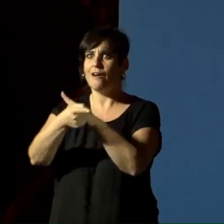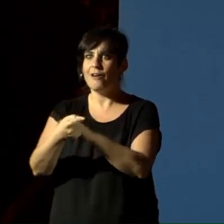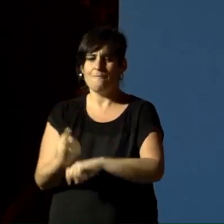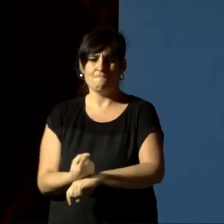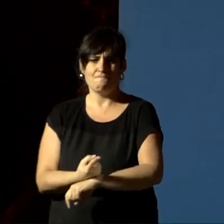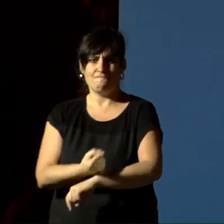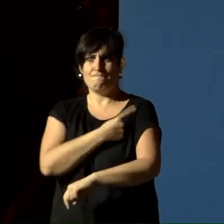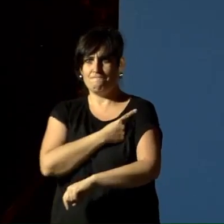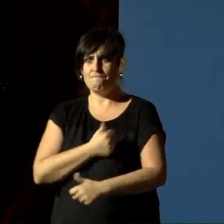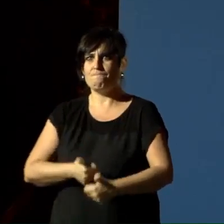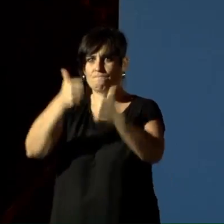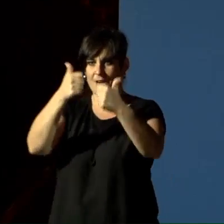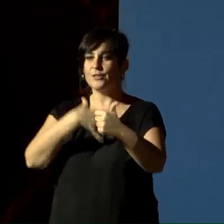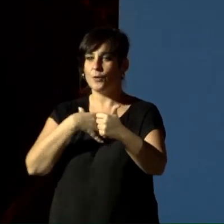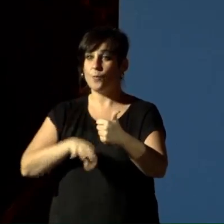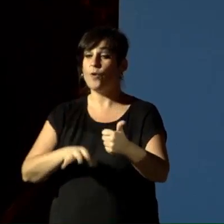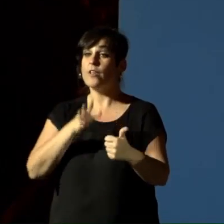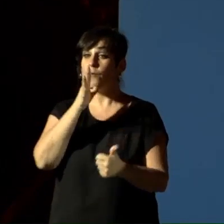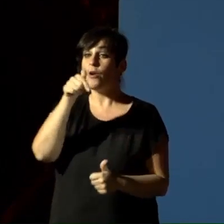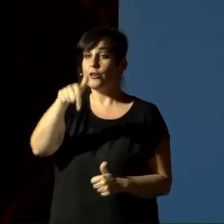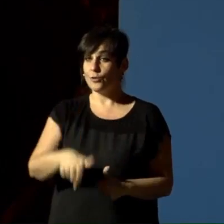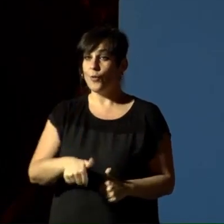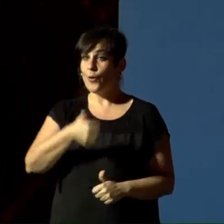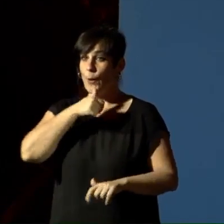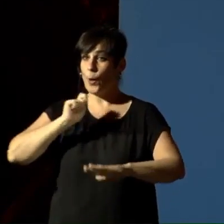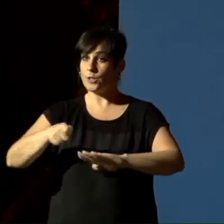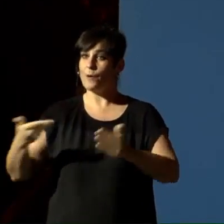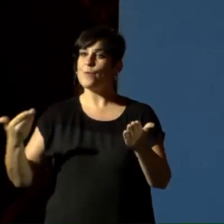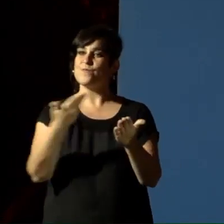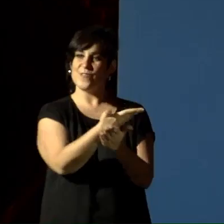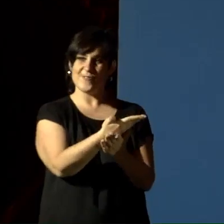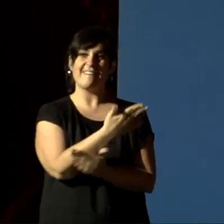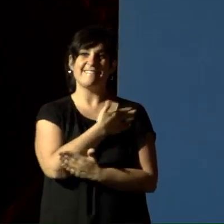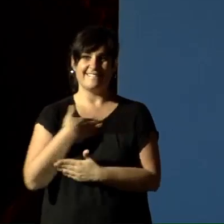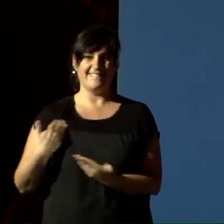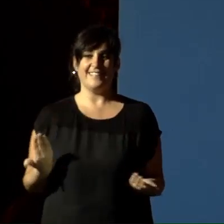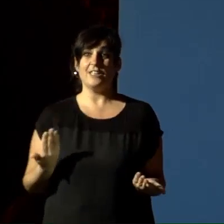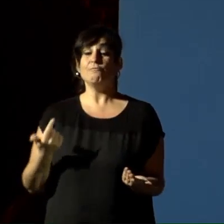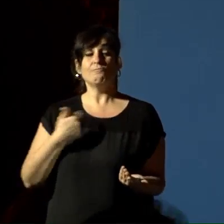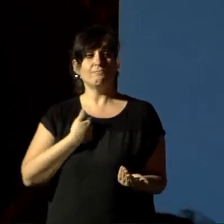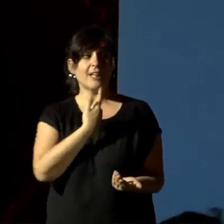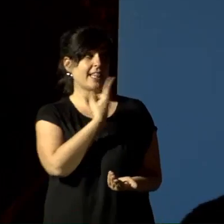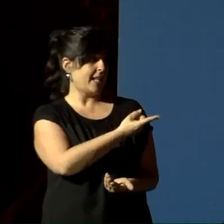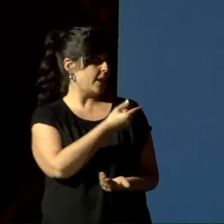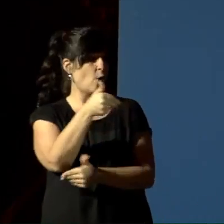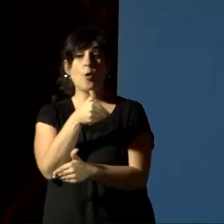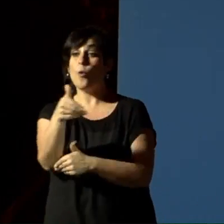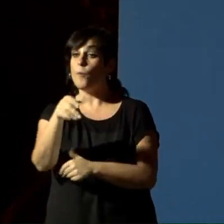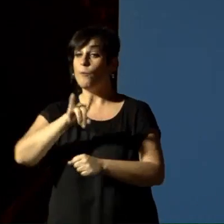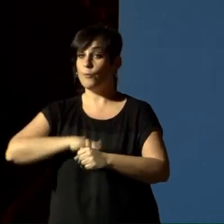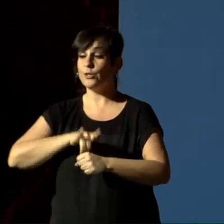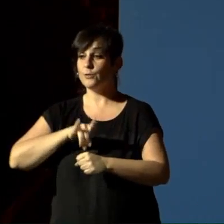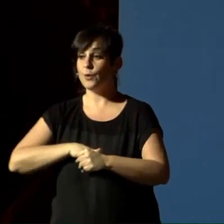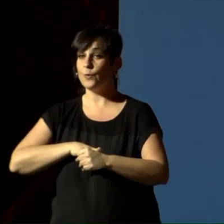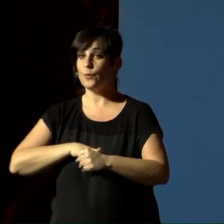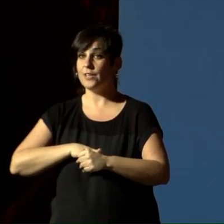veño aquí e voulle facer unha proposta a Xosé Manuel. Que é que o luns, Xosé